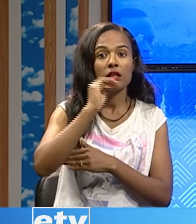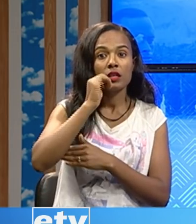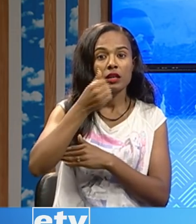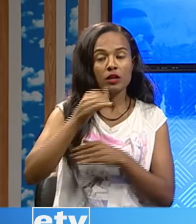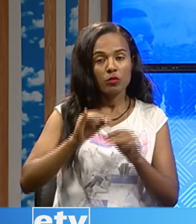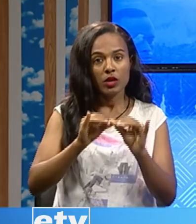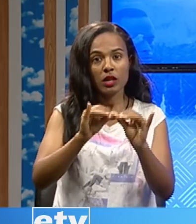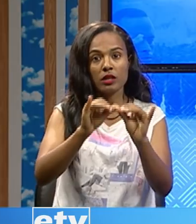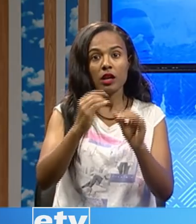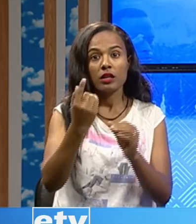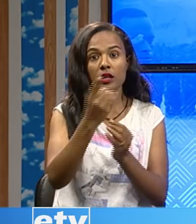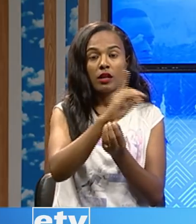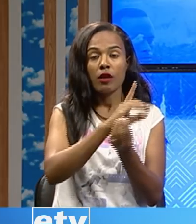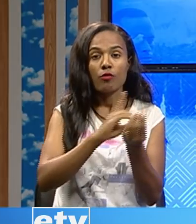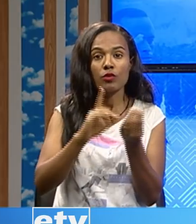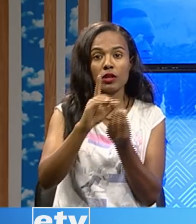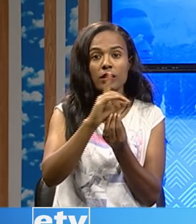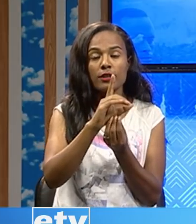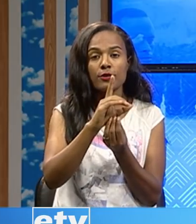ይቀጥላል። እያንዳንዱ ክልል